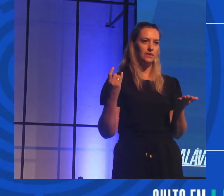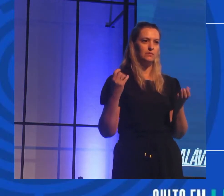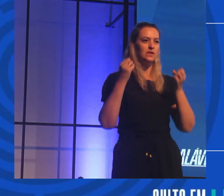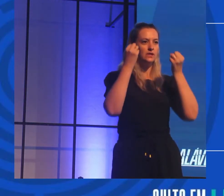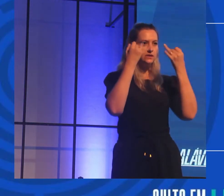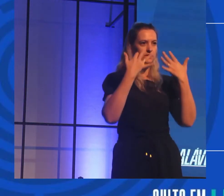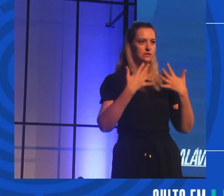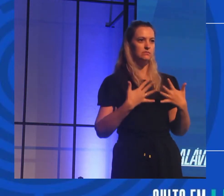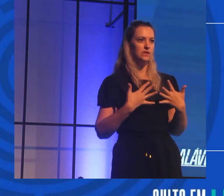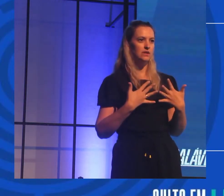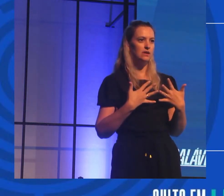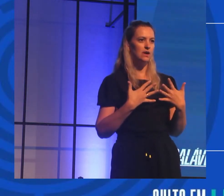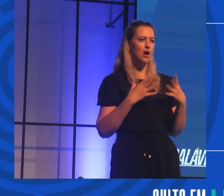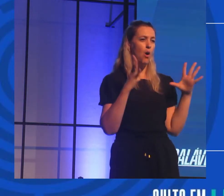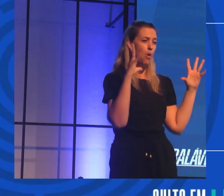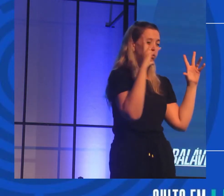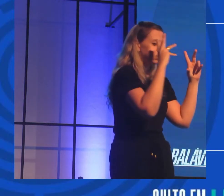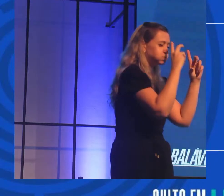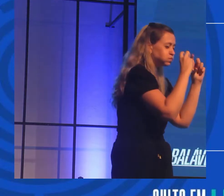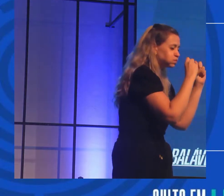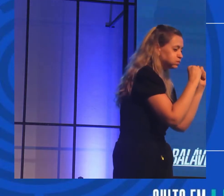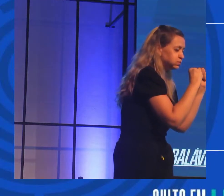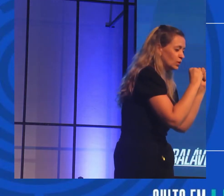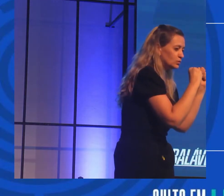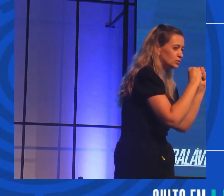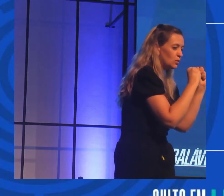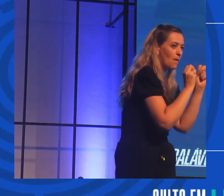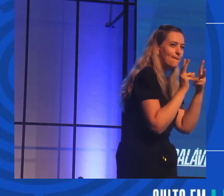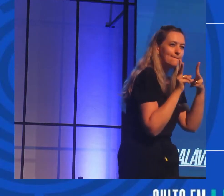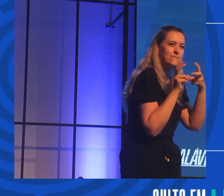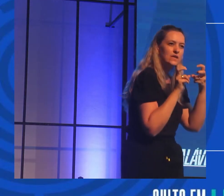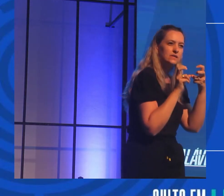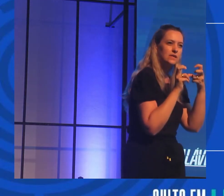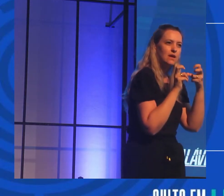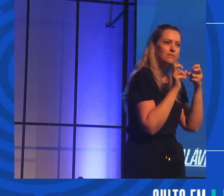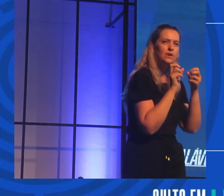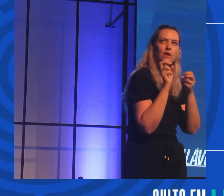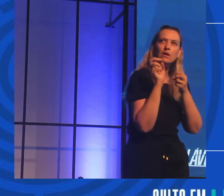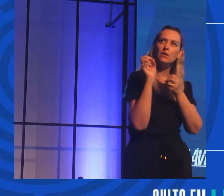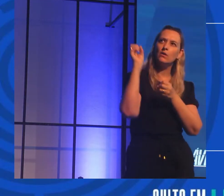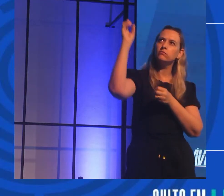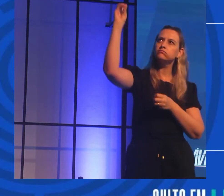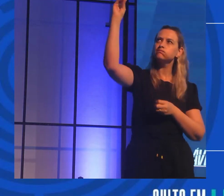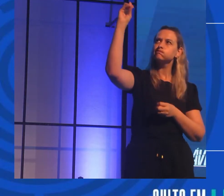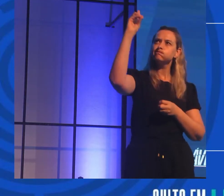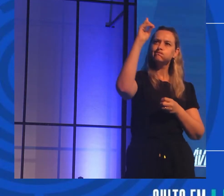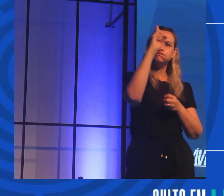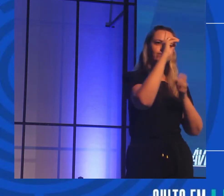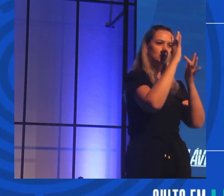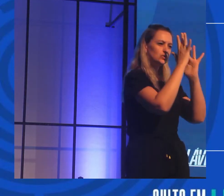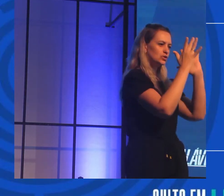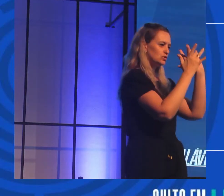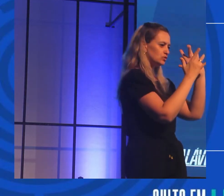raiou. E a luz hoje brilha através daqueles que são de fato filhos da luz.